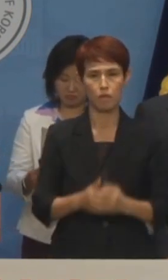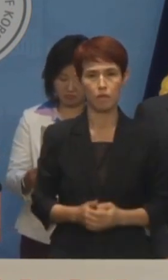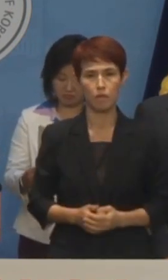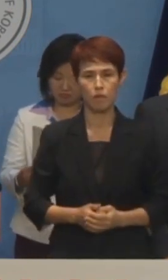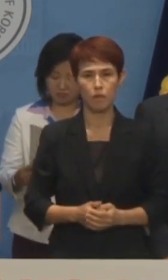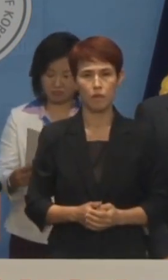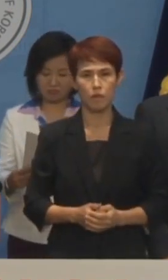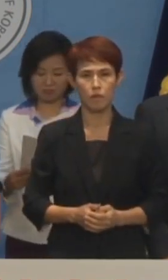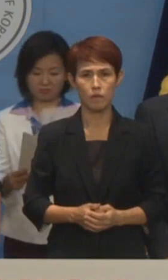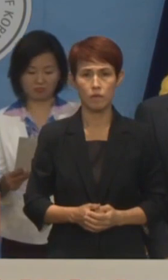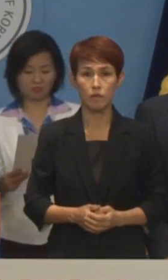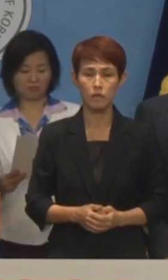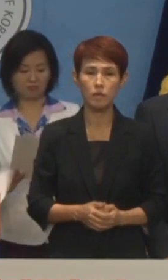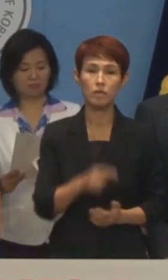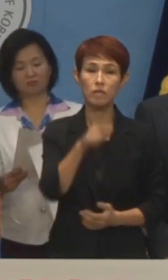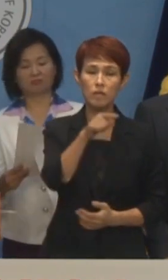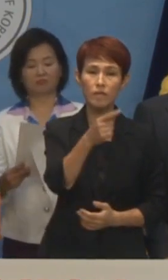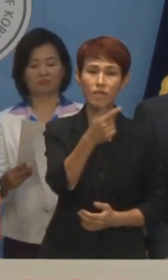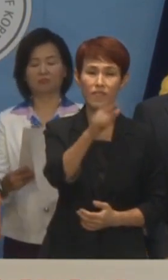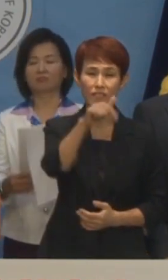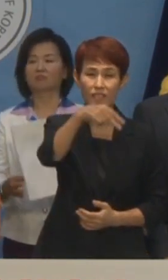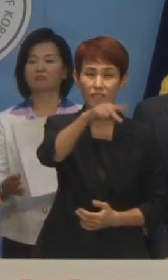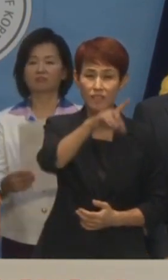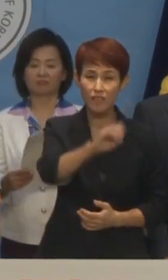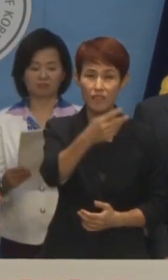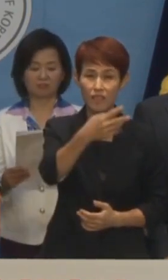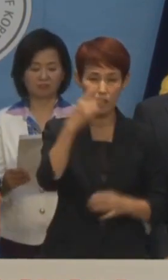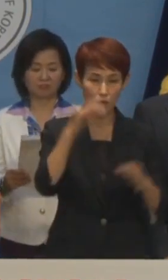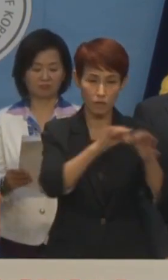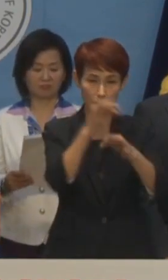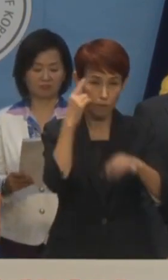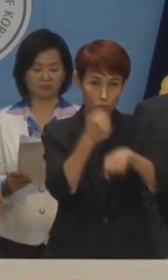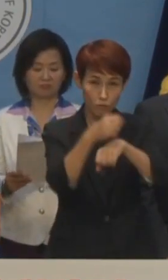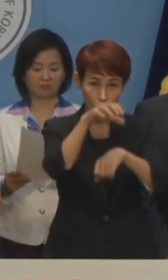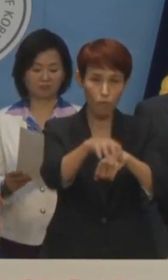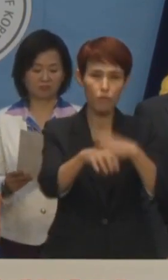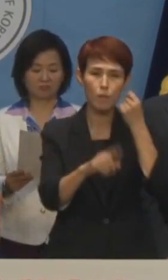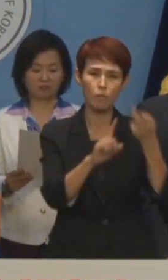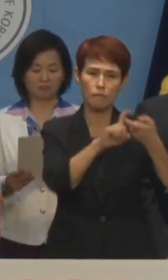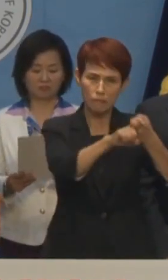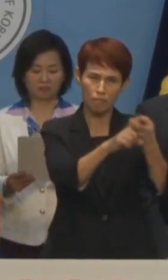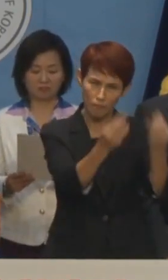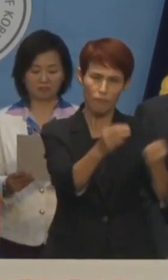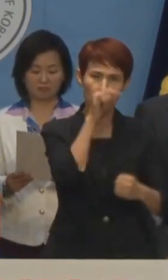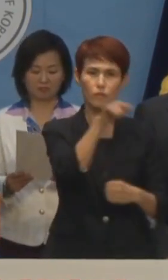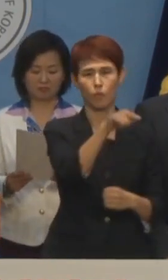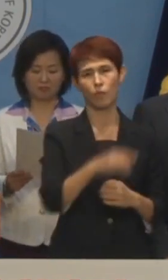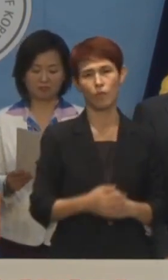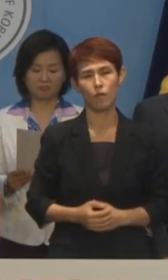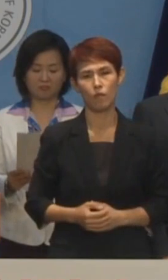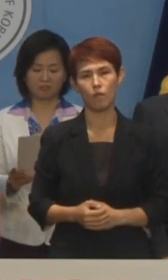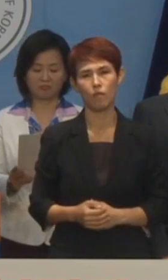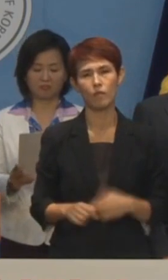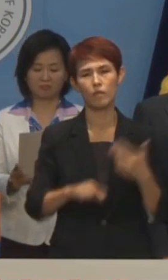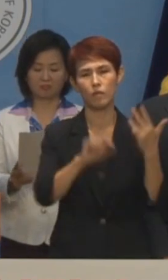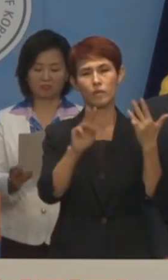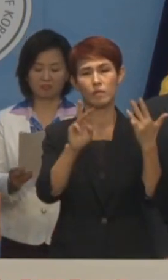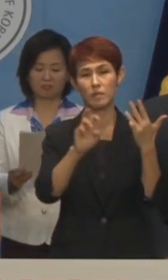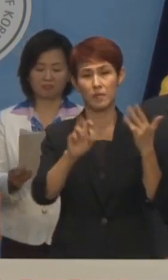낙성대 경제연구소는 뉴라이트 인사들이 대거 포진한 곳이다. 그뿐만 아니라 7월